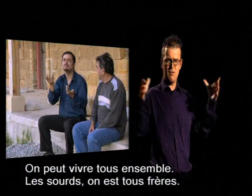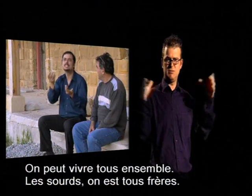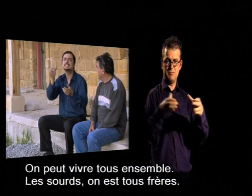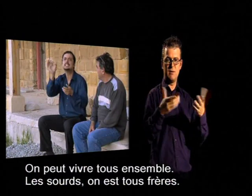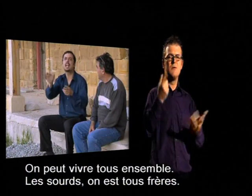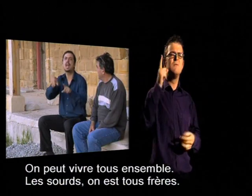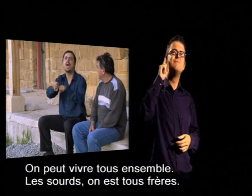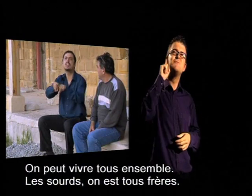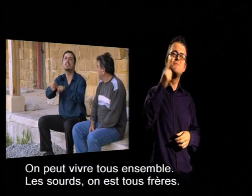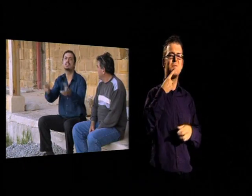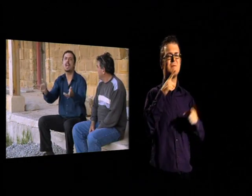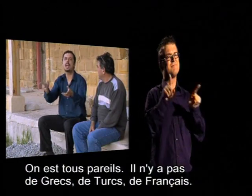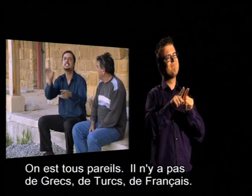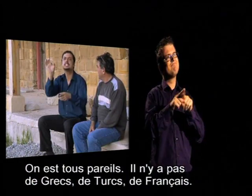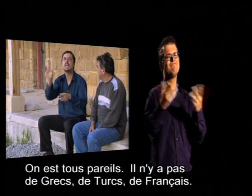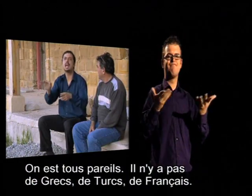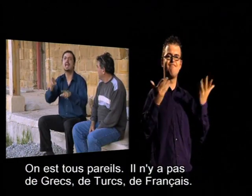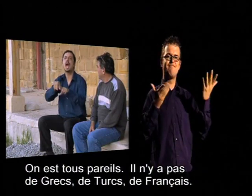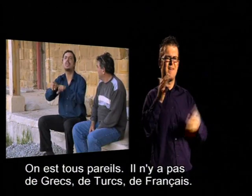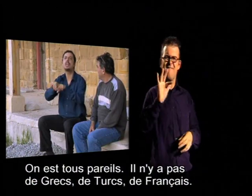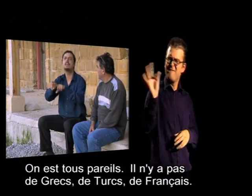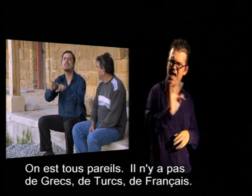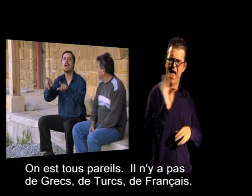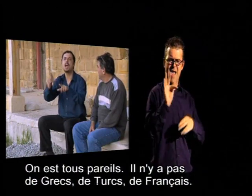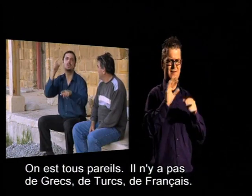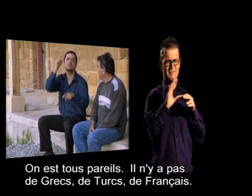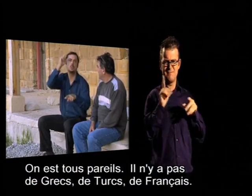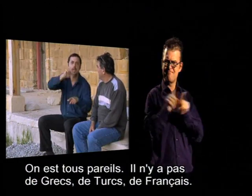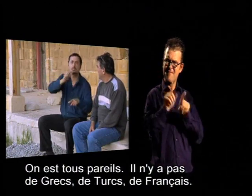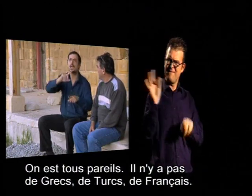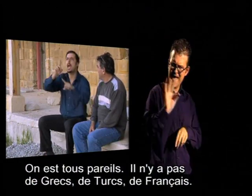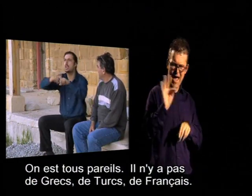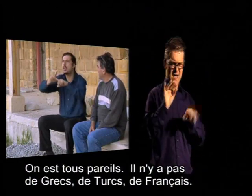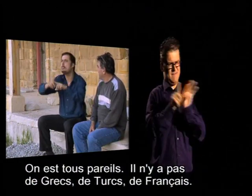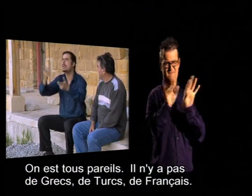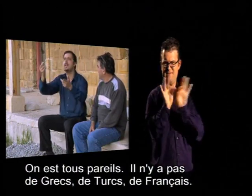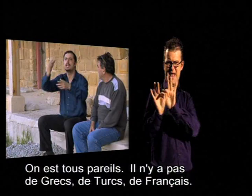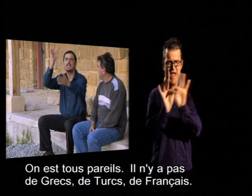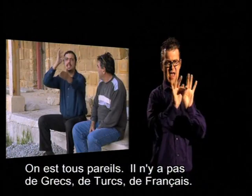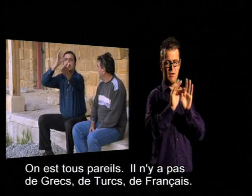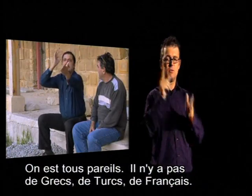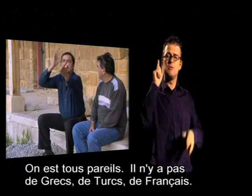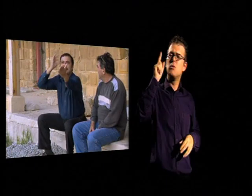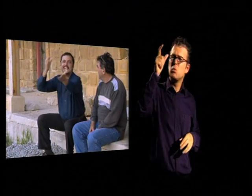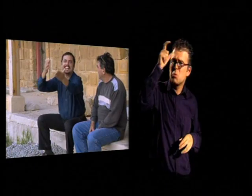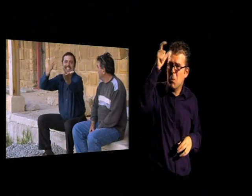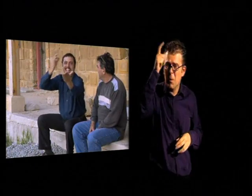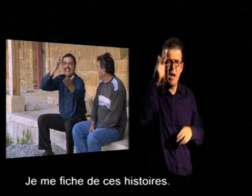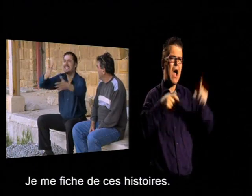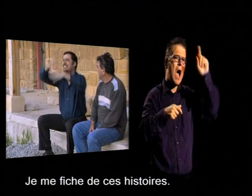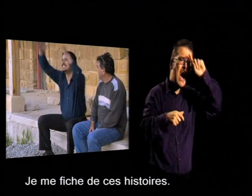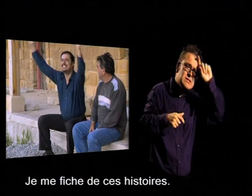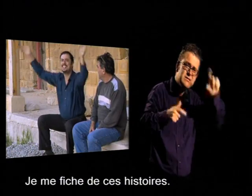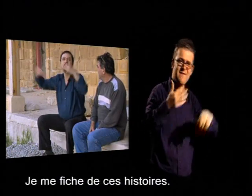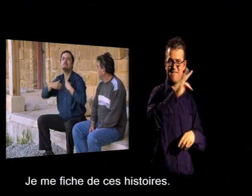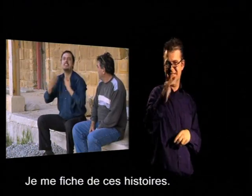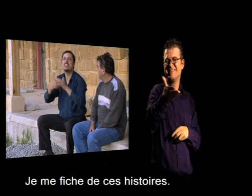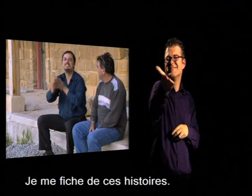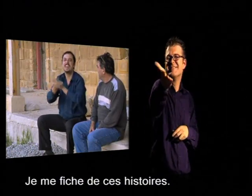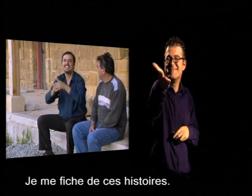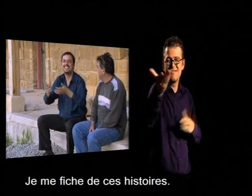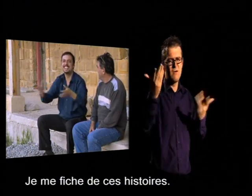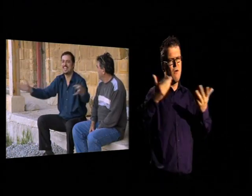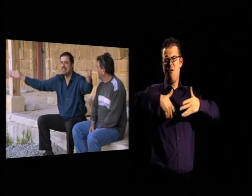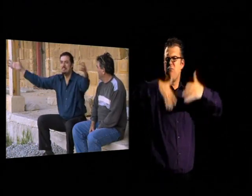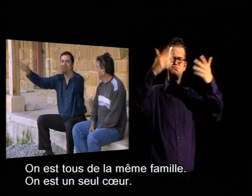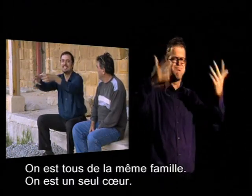Nous, les sourds, on est tous frères. On est tous pareils. Il n'y a pas de grecs, de turcs, de français. Je m'en lave les mains, moi,